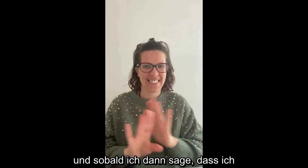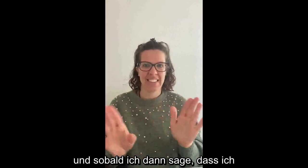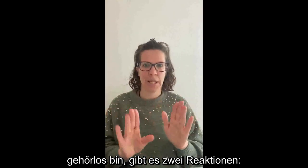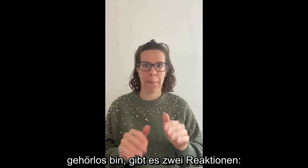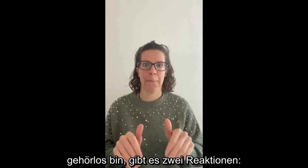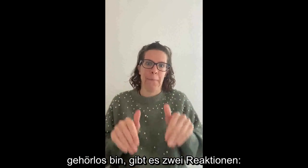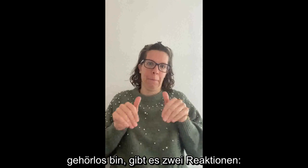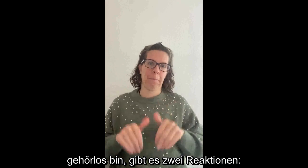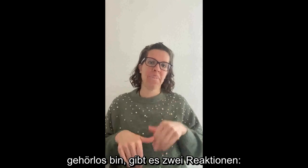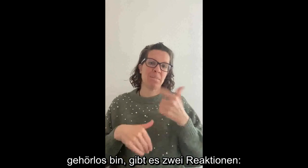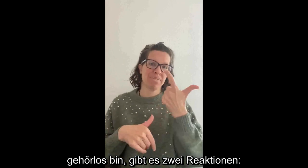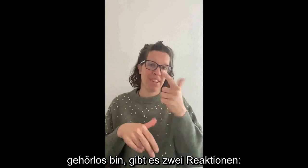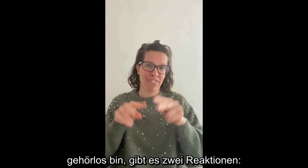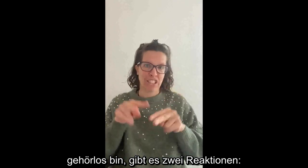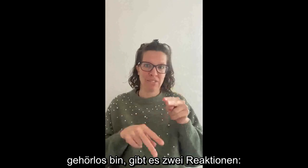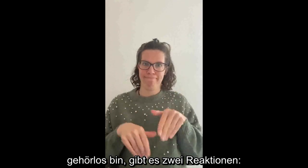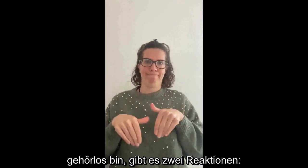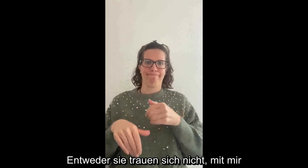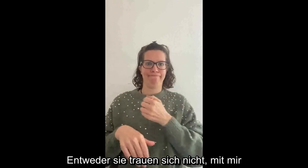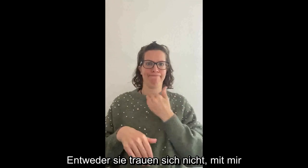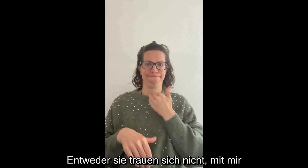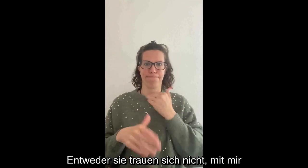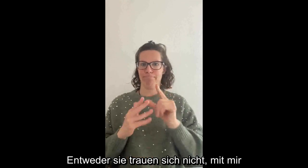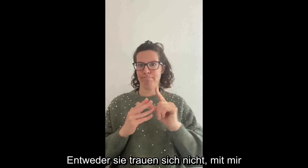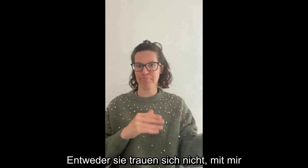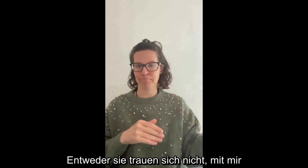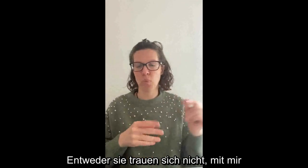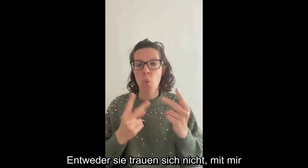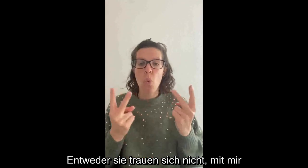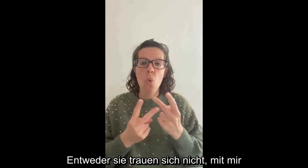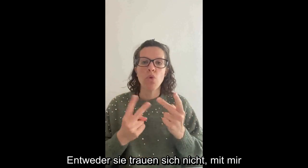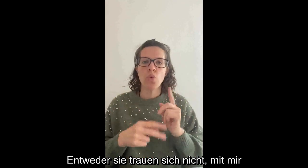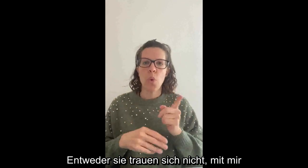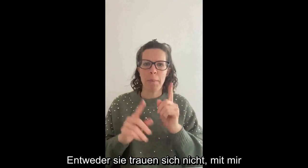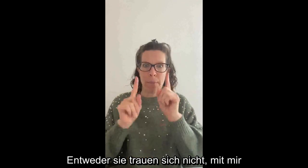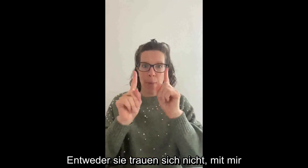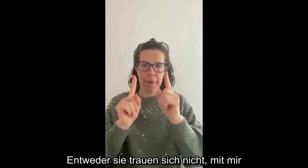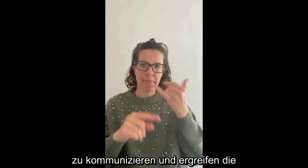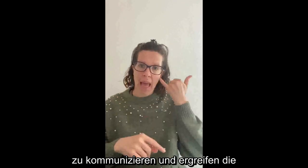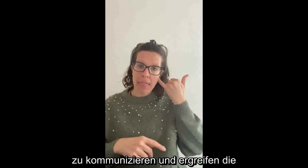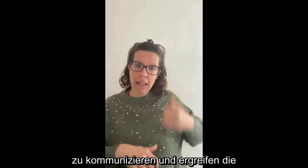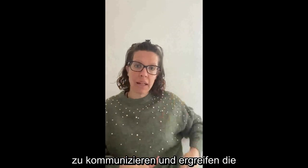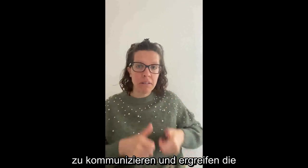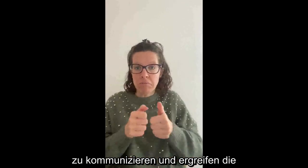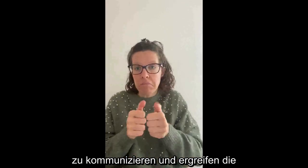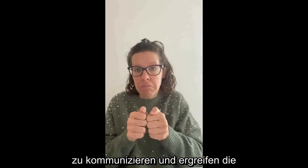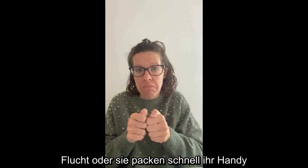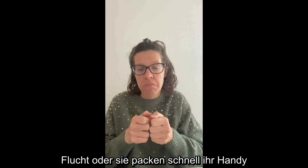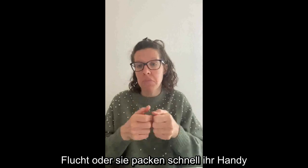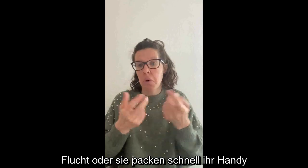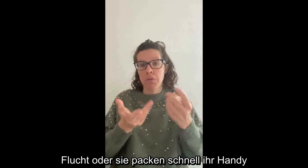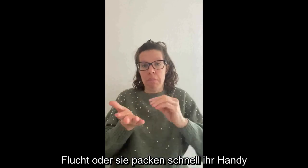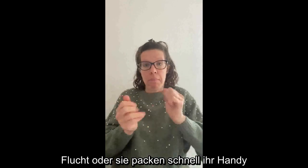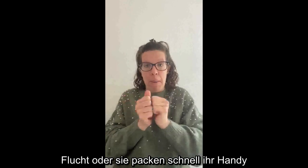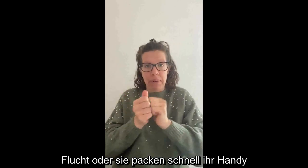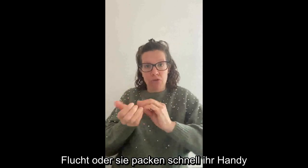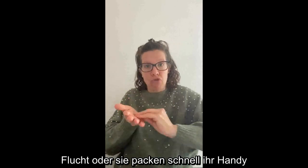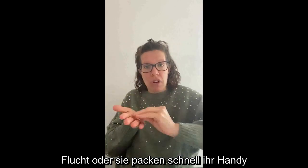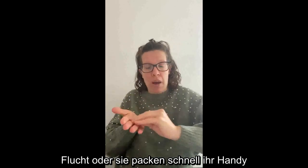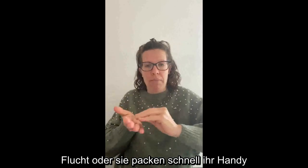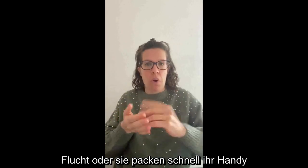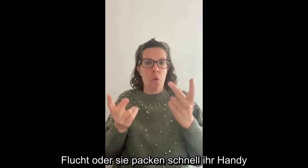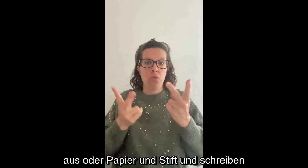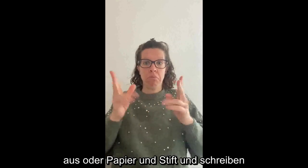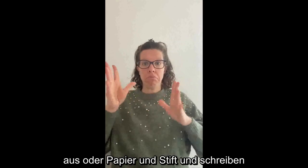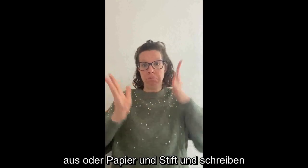sage dass ich gehörlos bin gibt es zwei Reaktionen entweder sie trauen sich nicht mit mir zu kommunizieren und ergreifen die Flucht oder